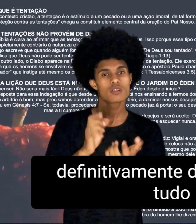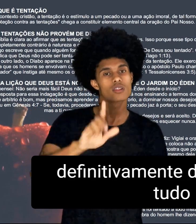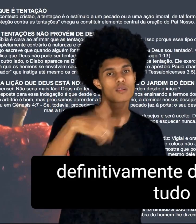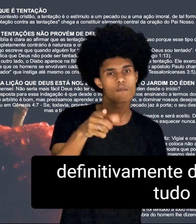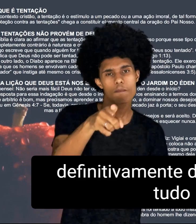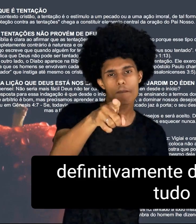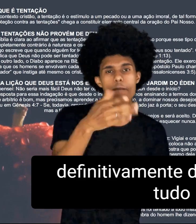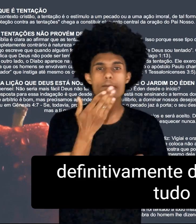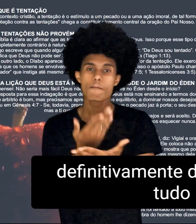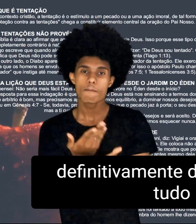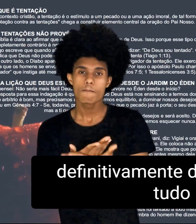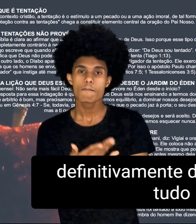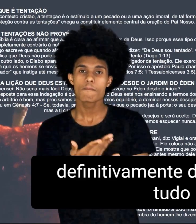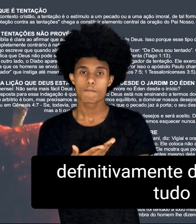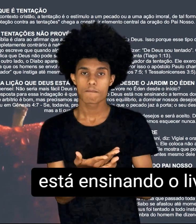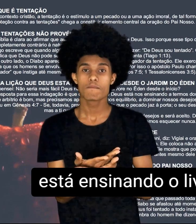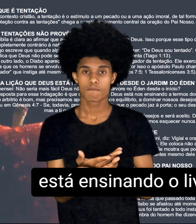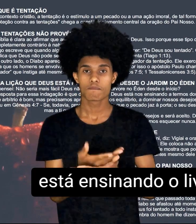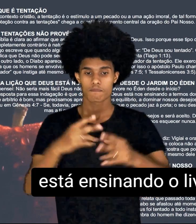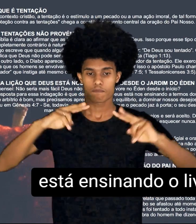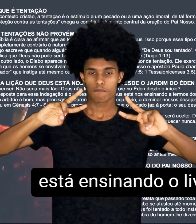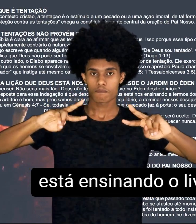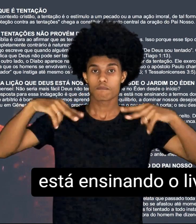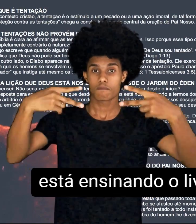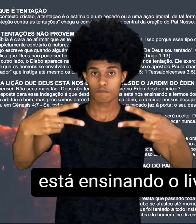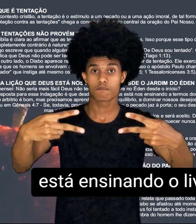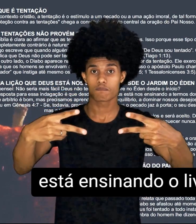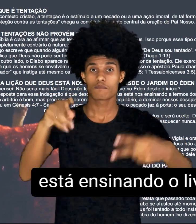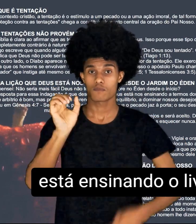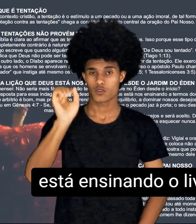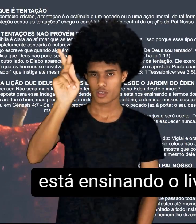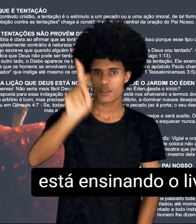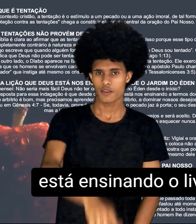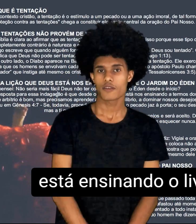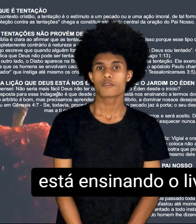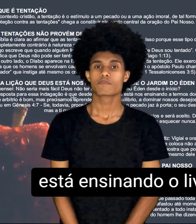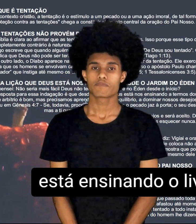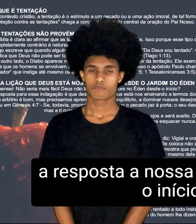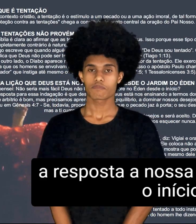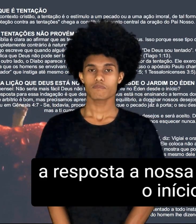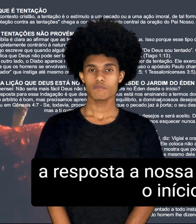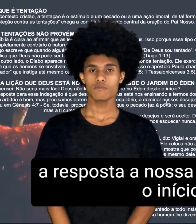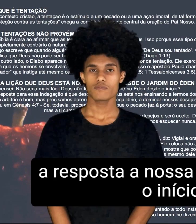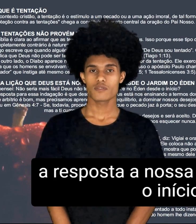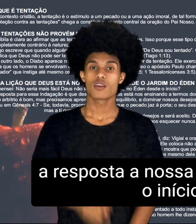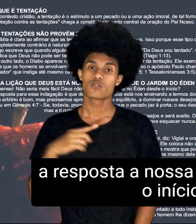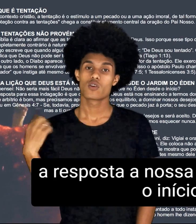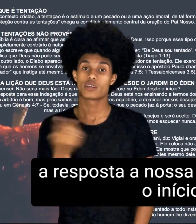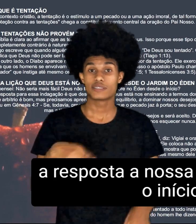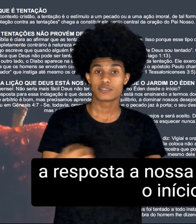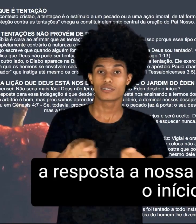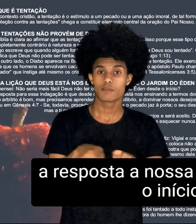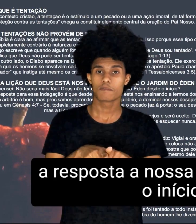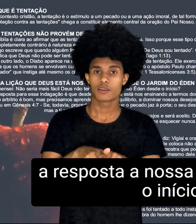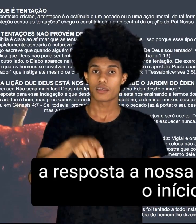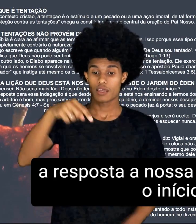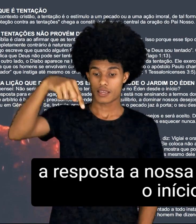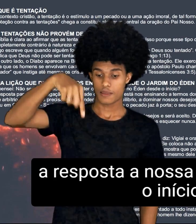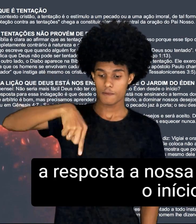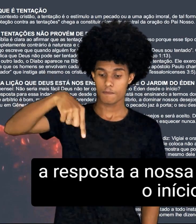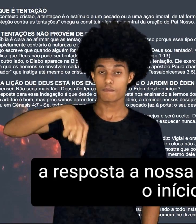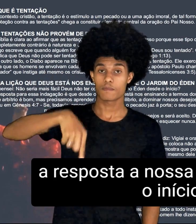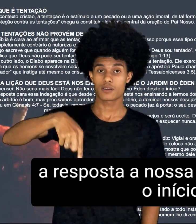Éden para ter acontecido tudo isso, mas Deus está ensinando o livre-arbítrio para o homem, tá? A resposta à nossa indagação é que